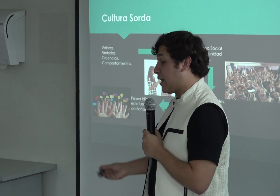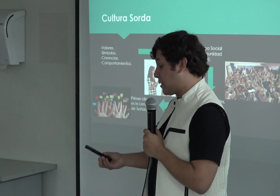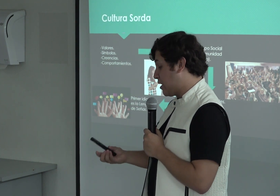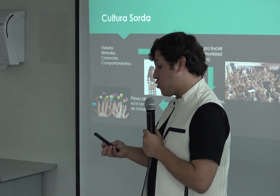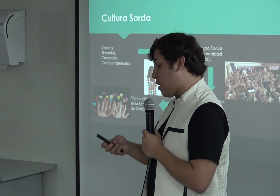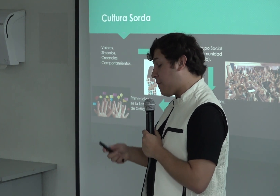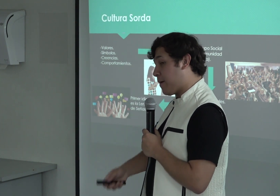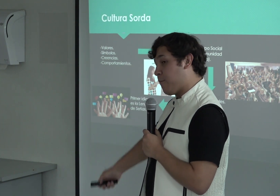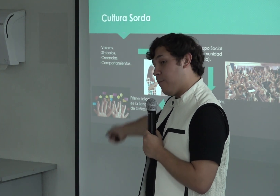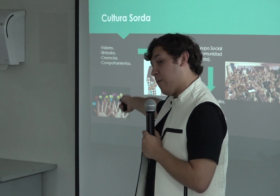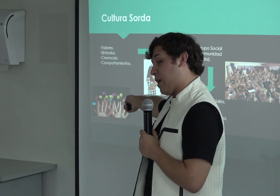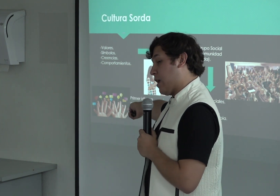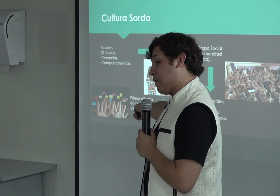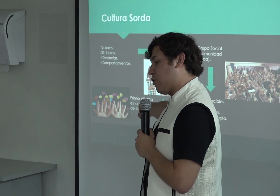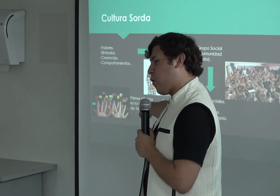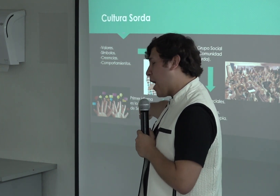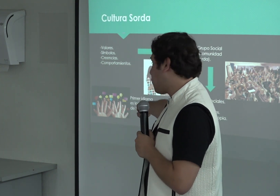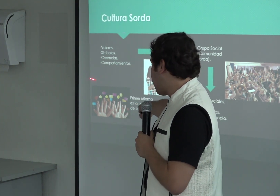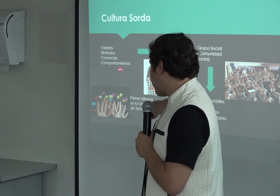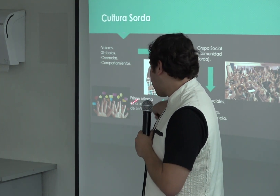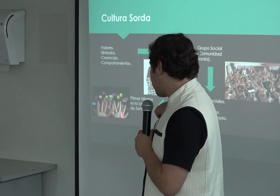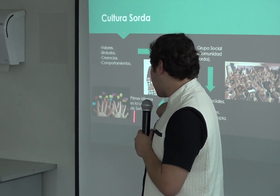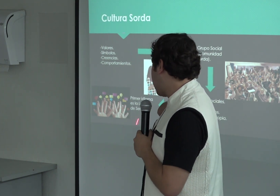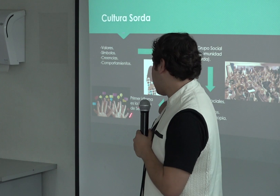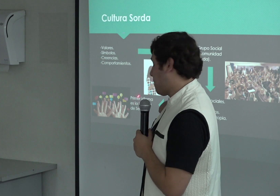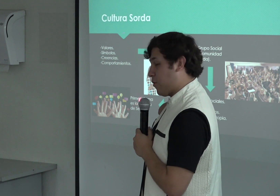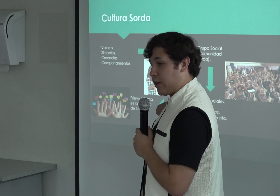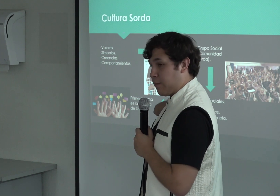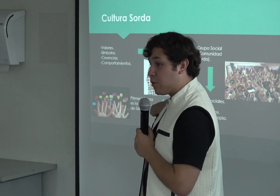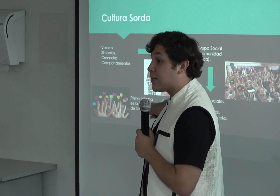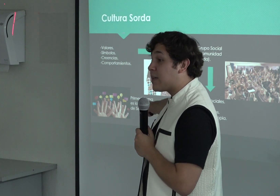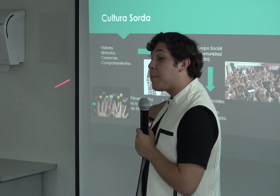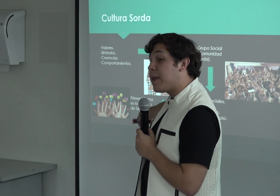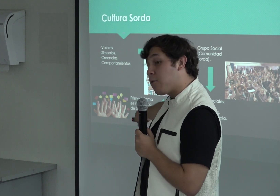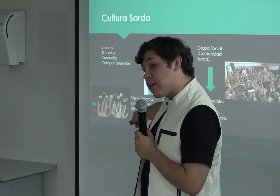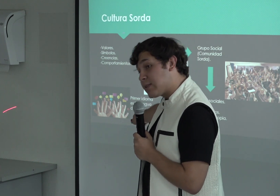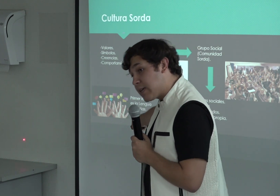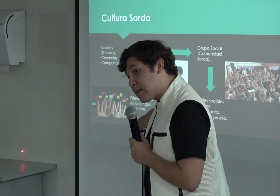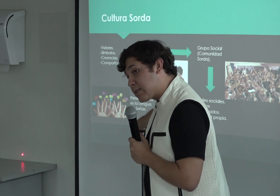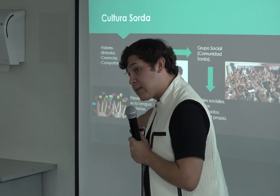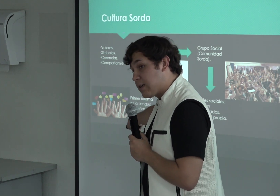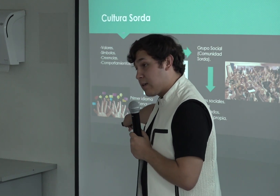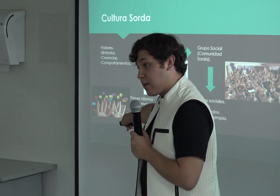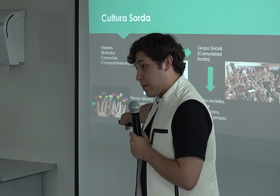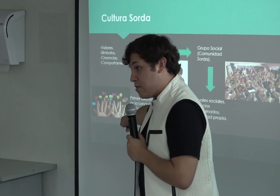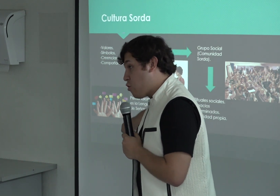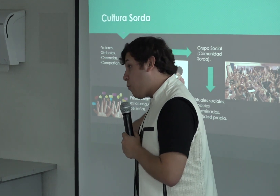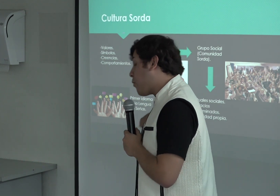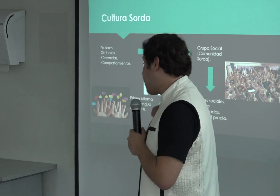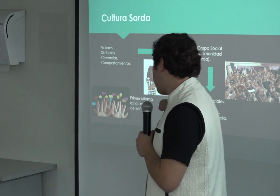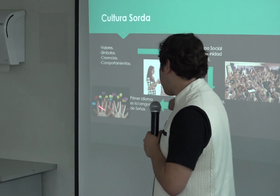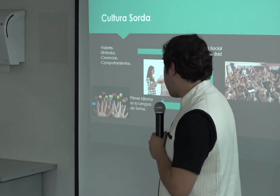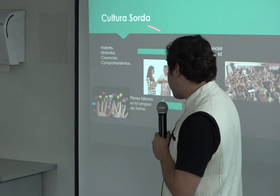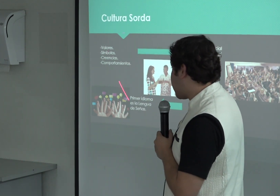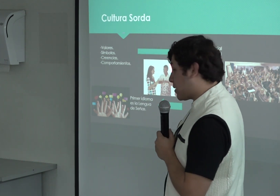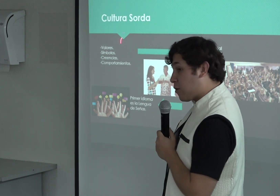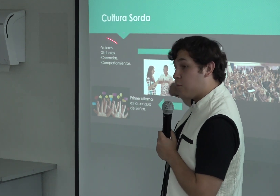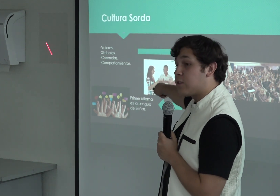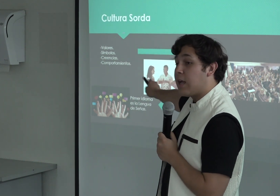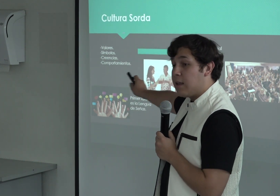si no hay una persona, por ejemplo, que sepa lengua de señas, no puede formar parte como tal